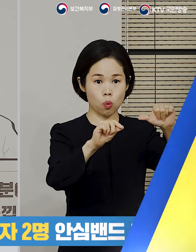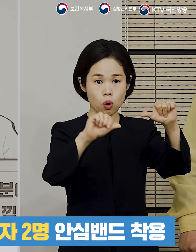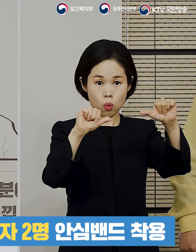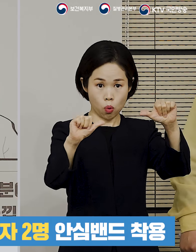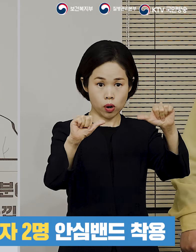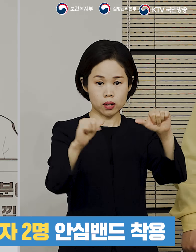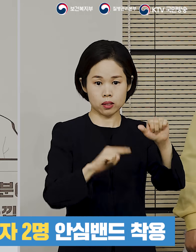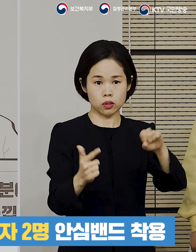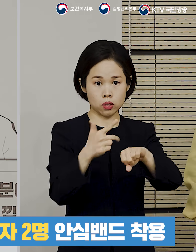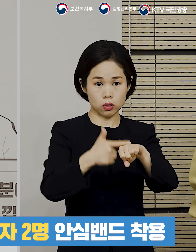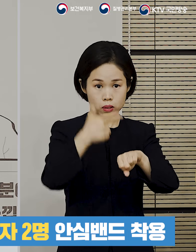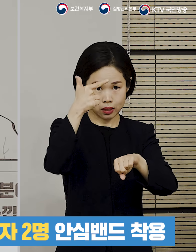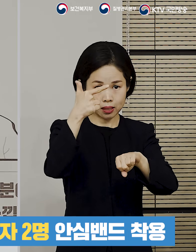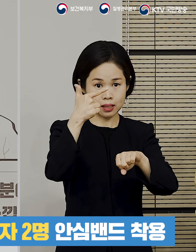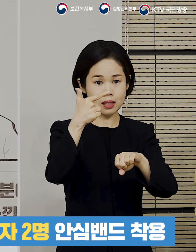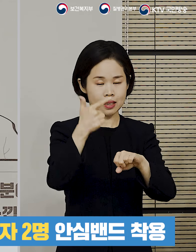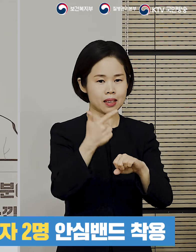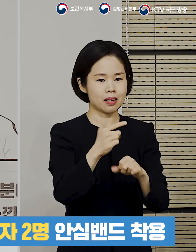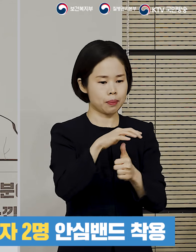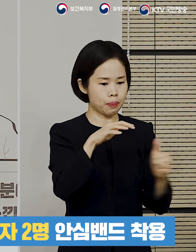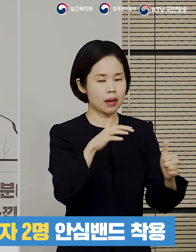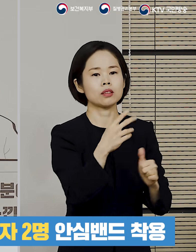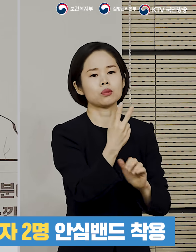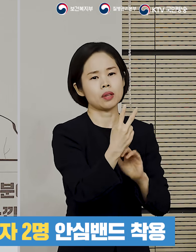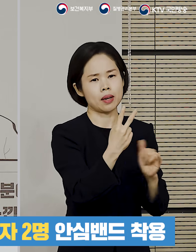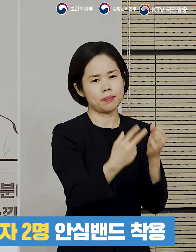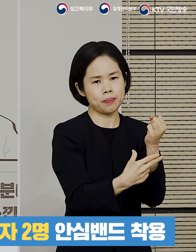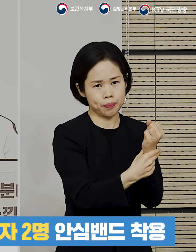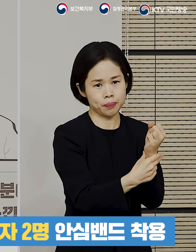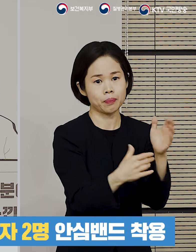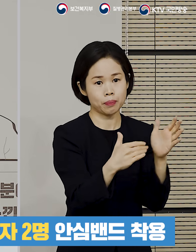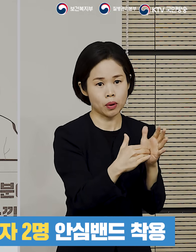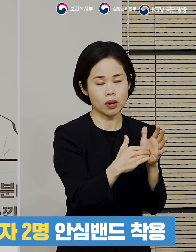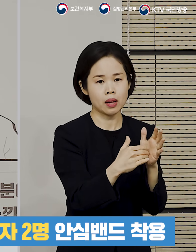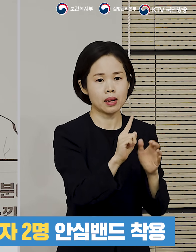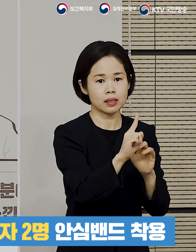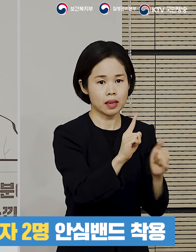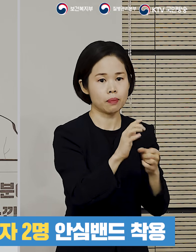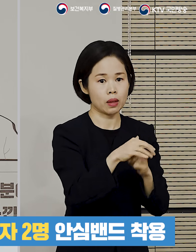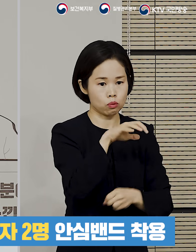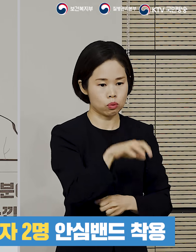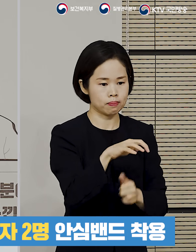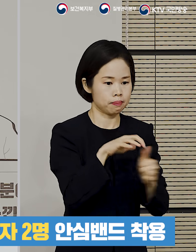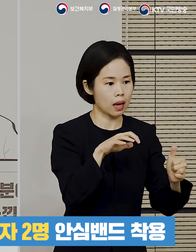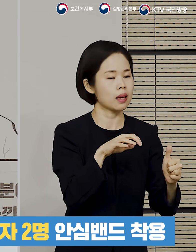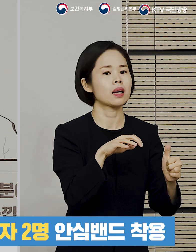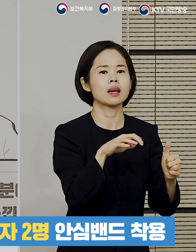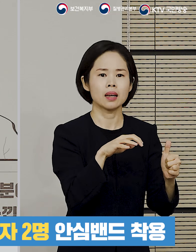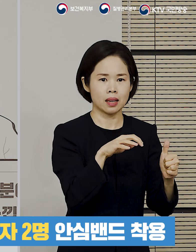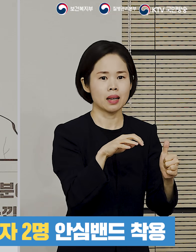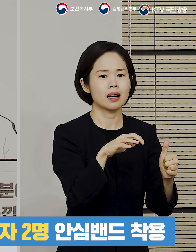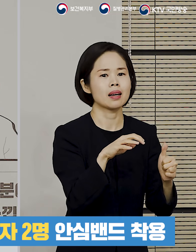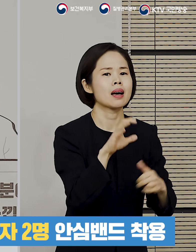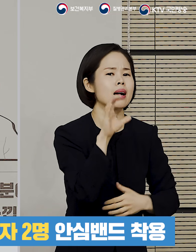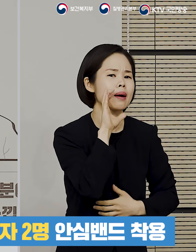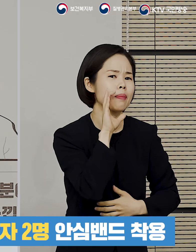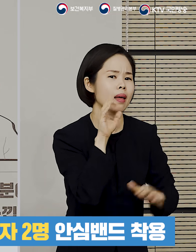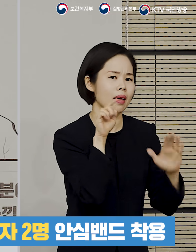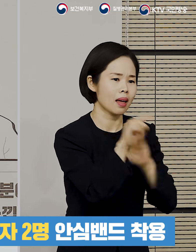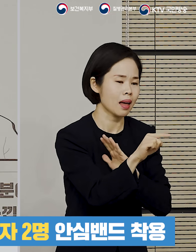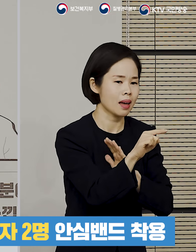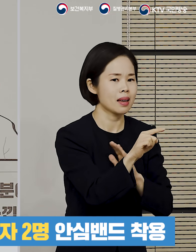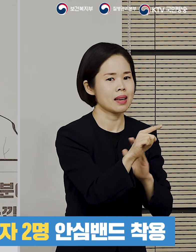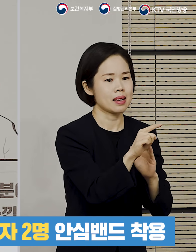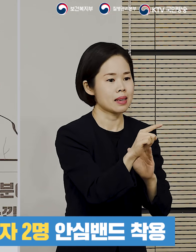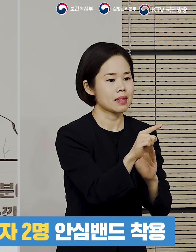5월 5일 18시 기준으로 총 2분이 안심밴드를 착용하셨습니다. 한 분은 대구에서 격리지를 이탈한 후에 인근